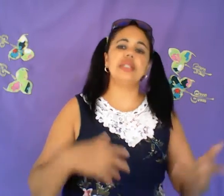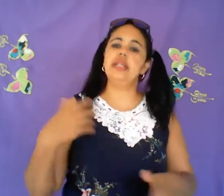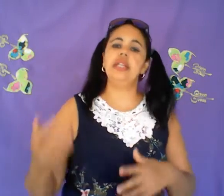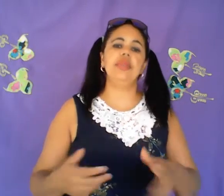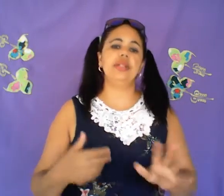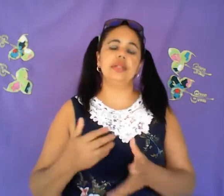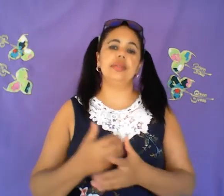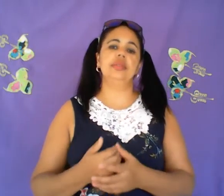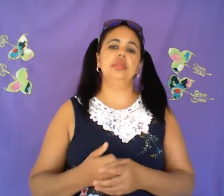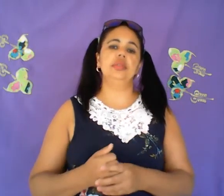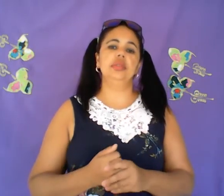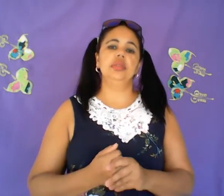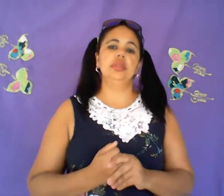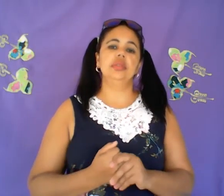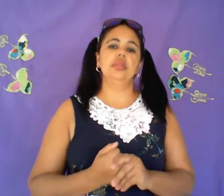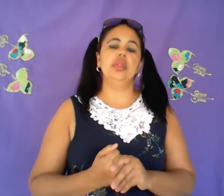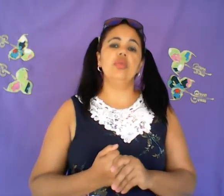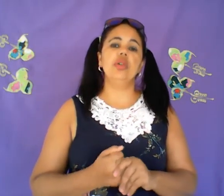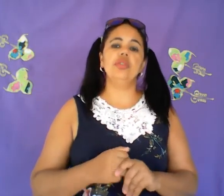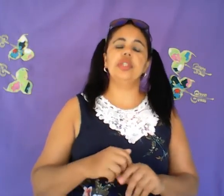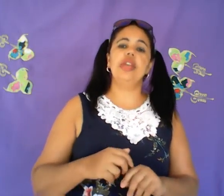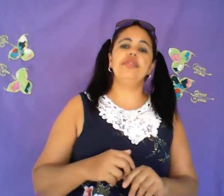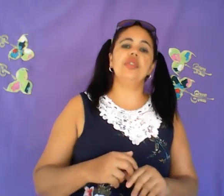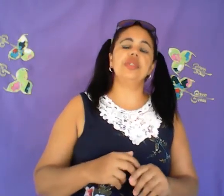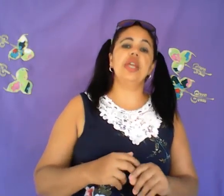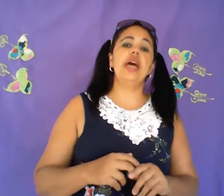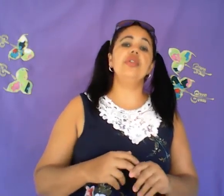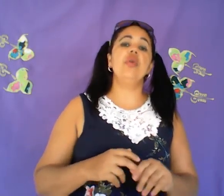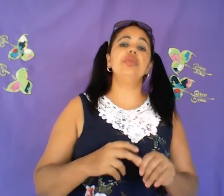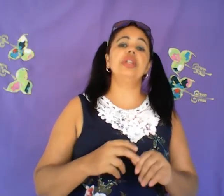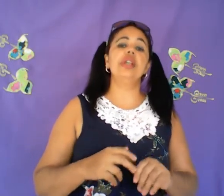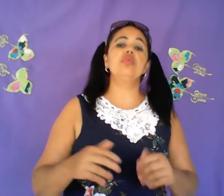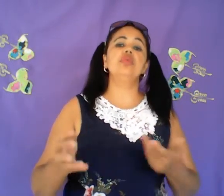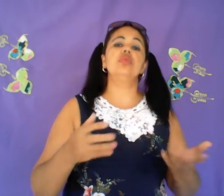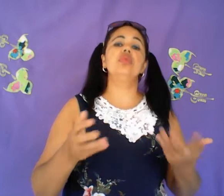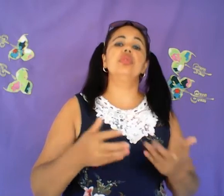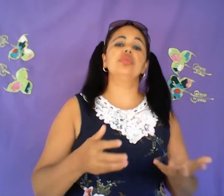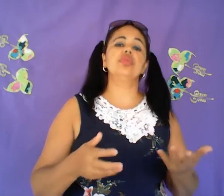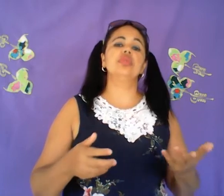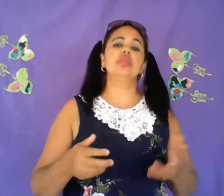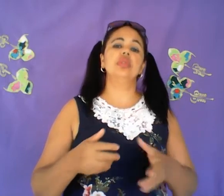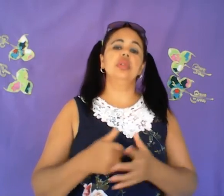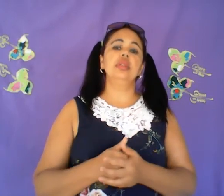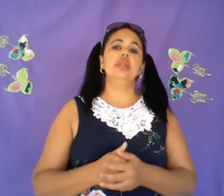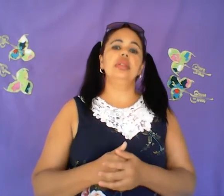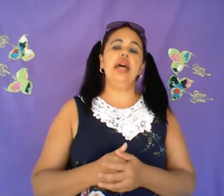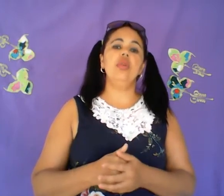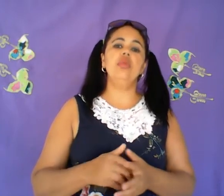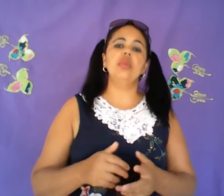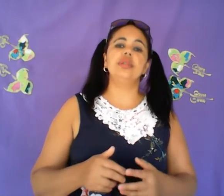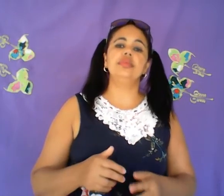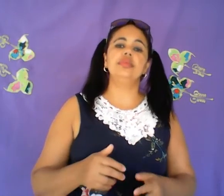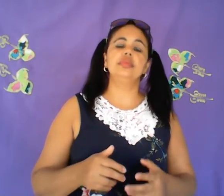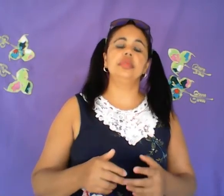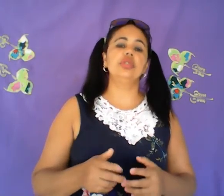em Libras. Então, quando eu se refiro assim, ah, eu encontrei alguns surdos na rua, eu não